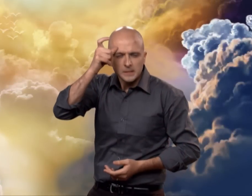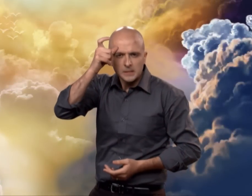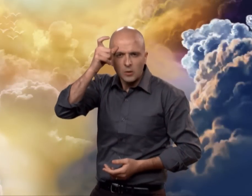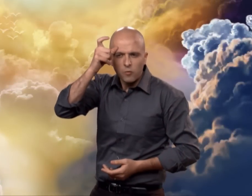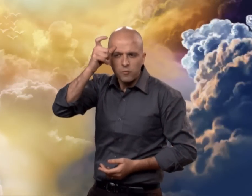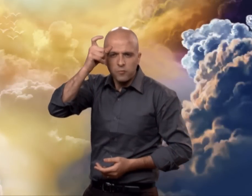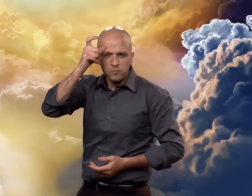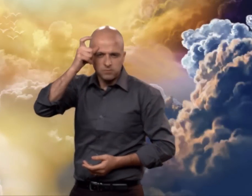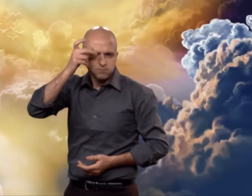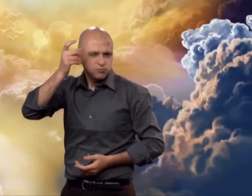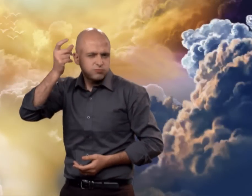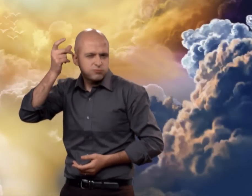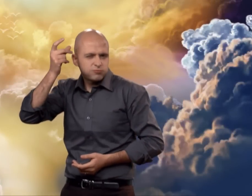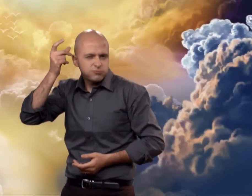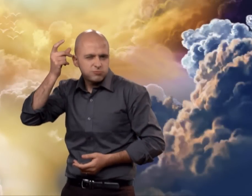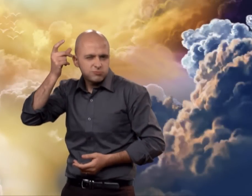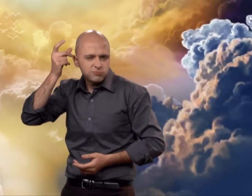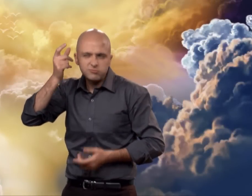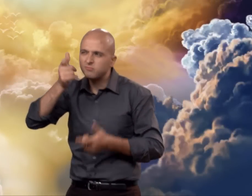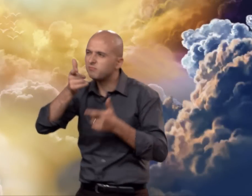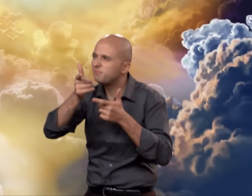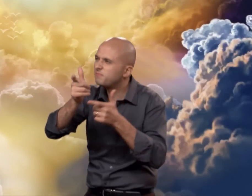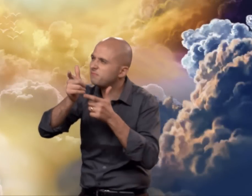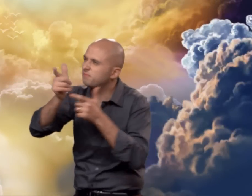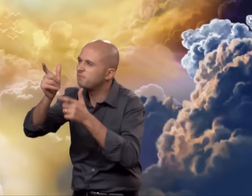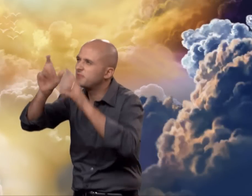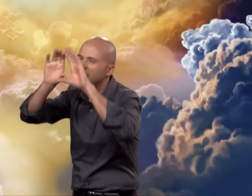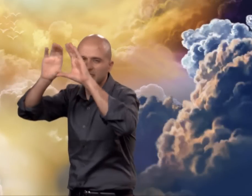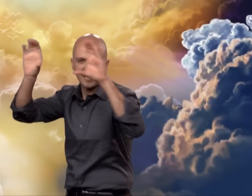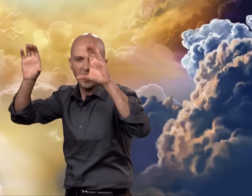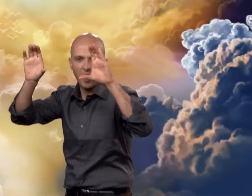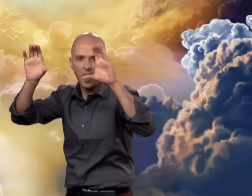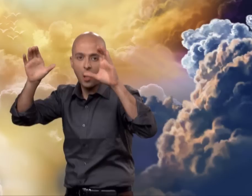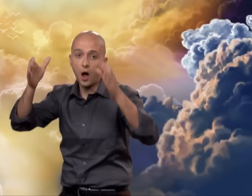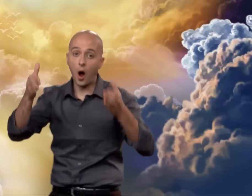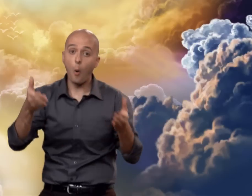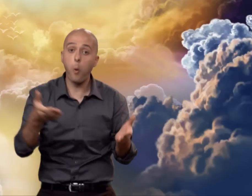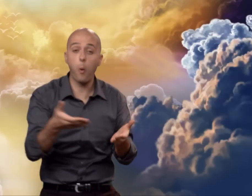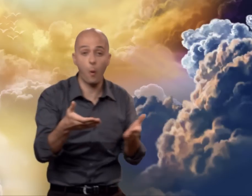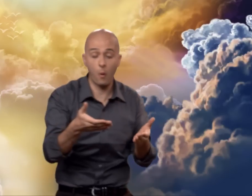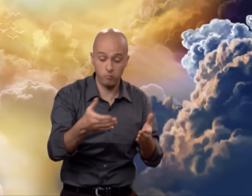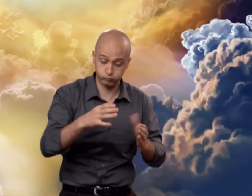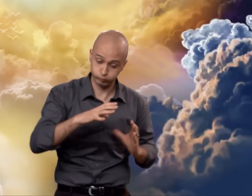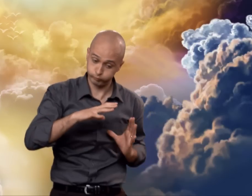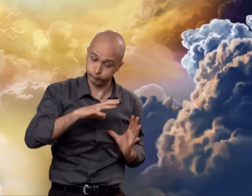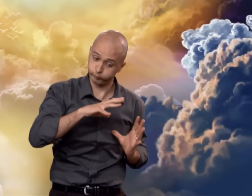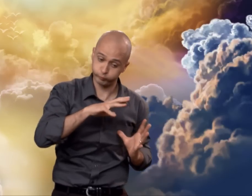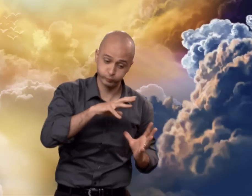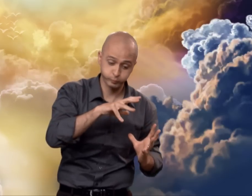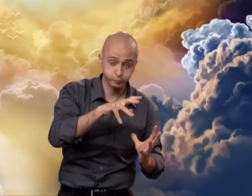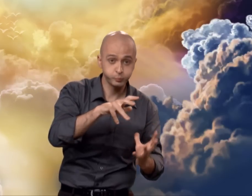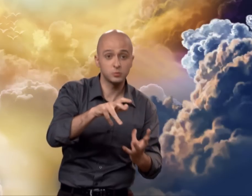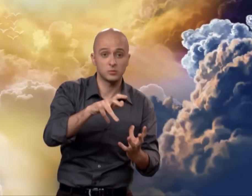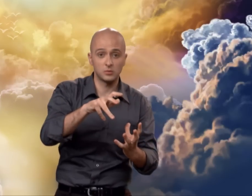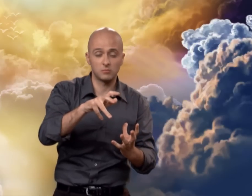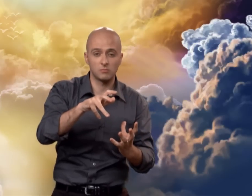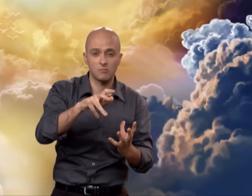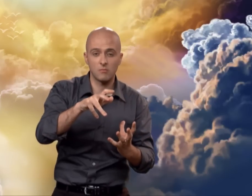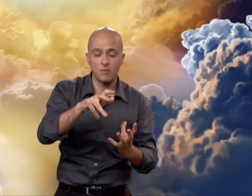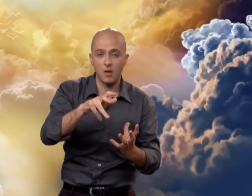Capítulo 3. Vida para sempre. Aquele que incitou a rebelião no céu desejava levar os habitantes da